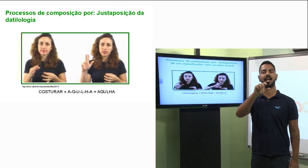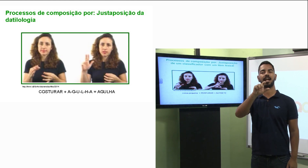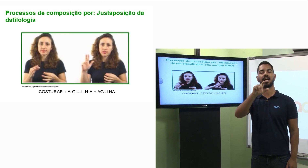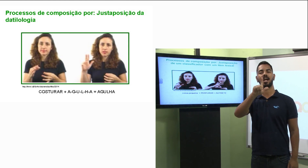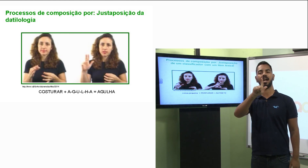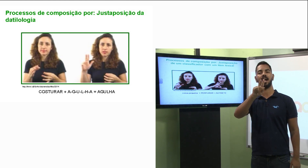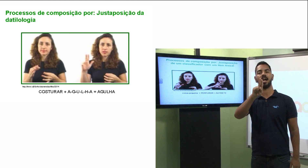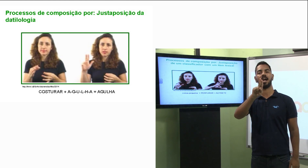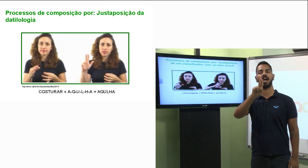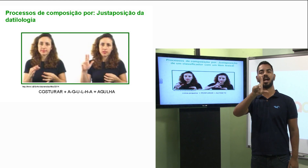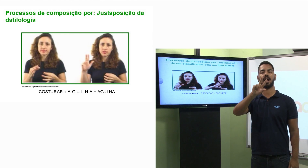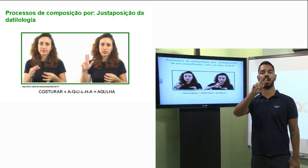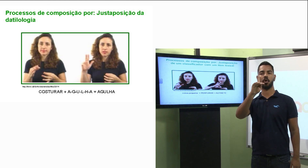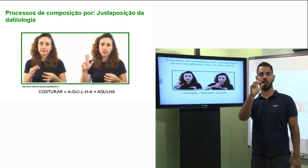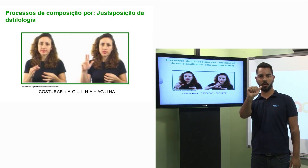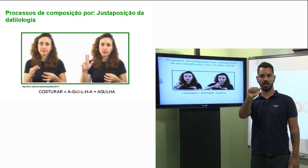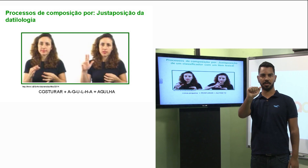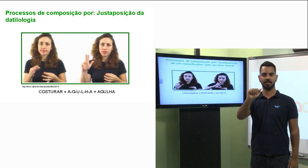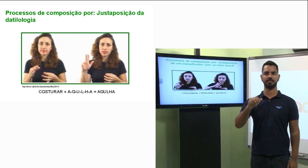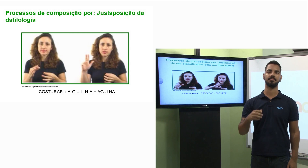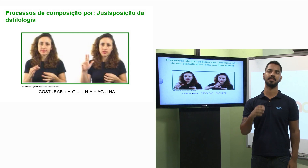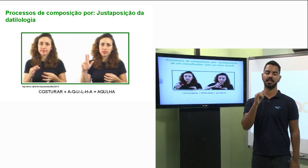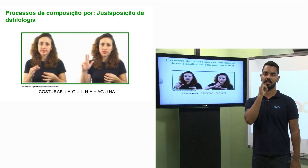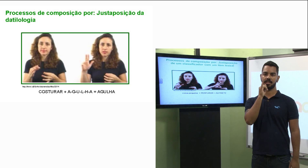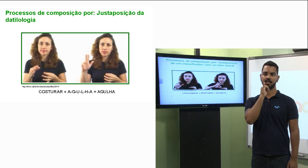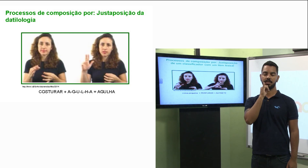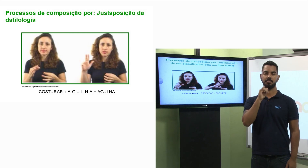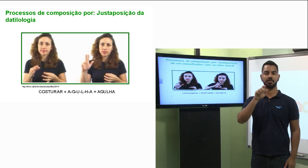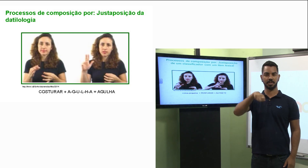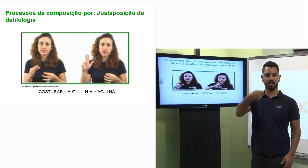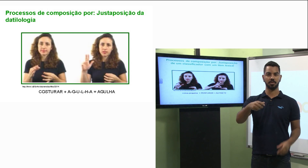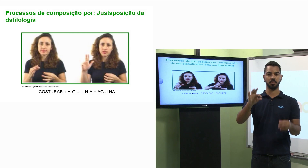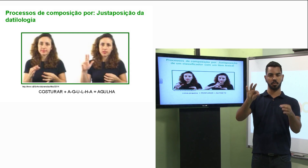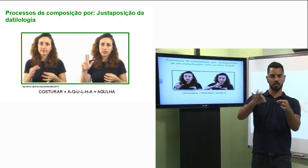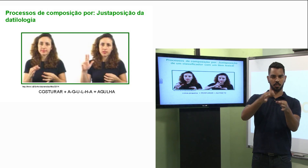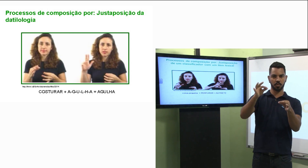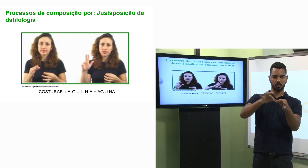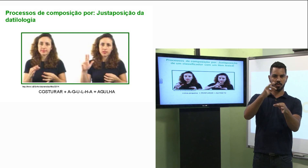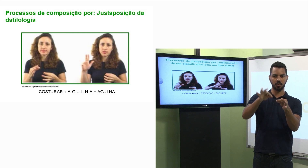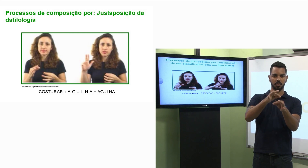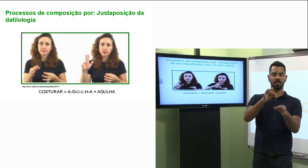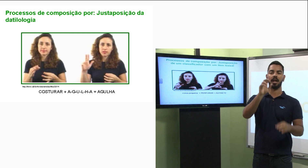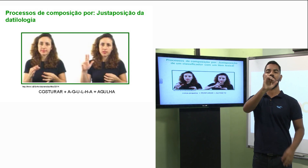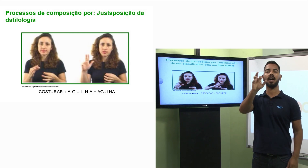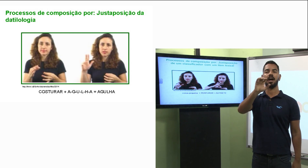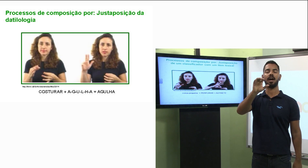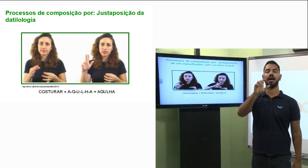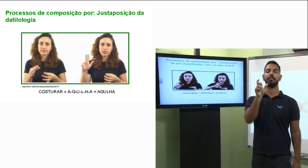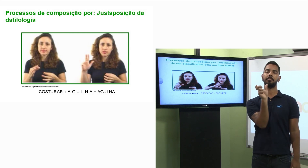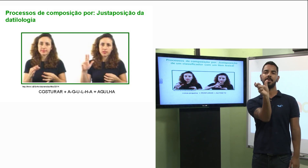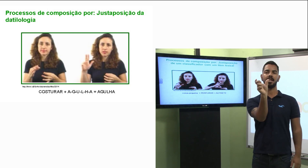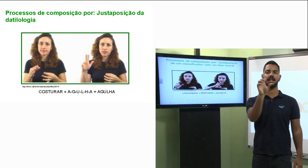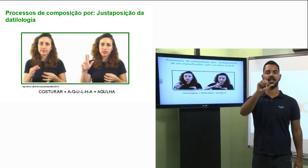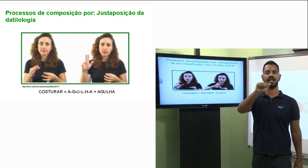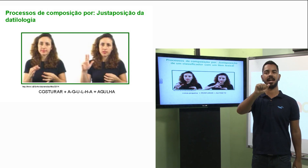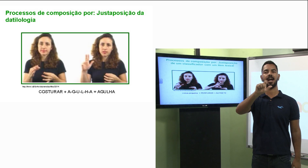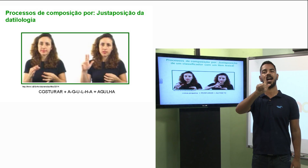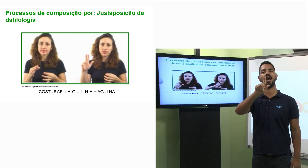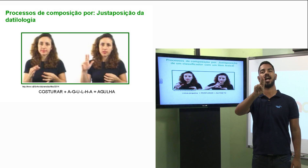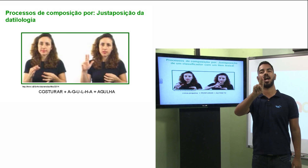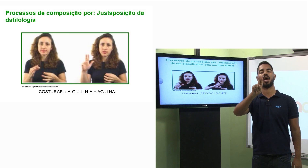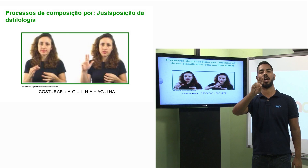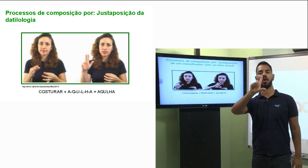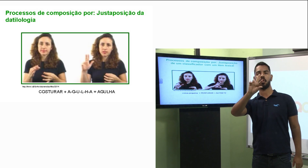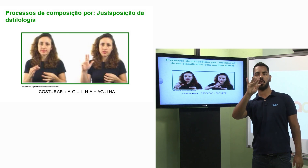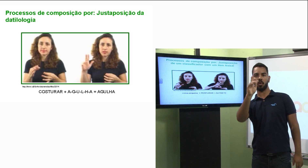de costura e a digitação da palavra agulha, correto? Dando